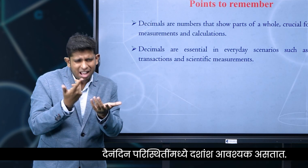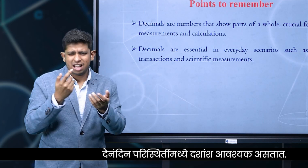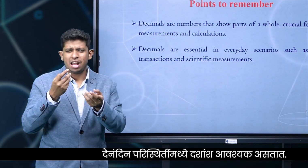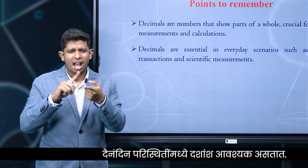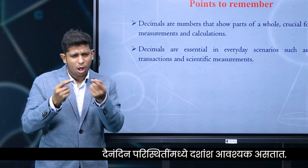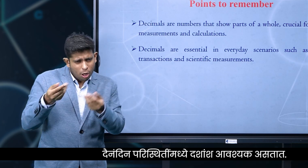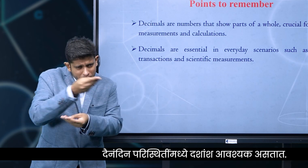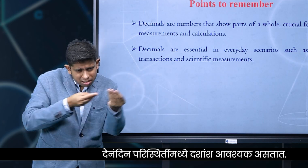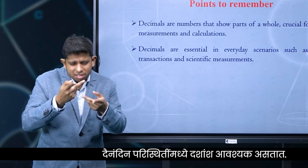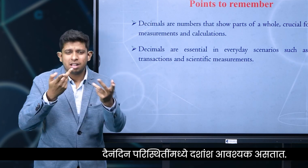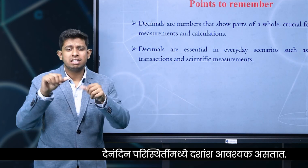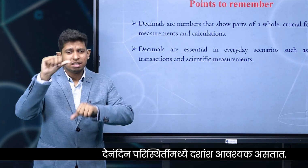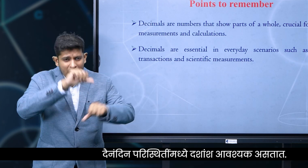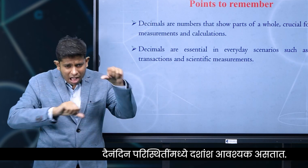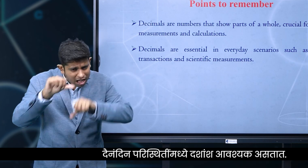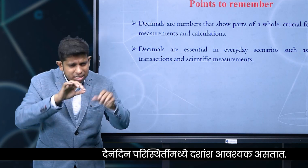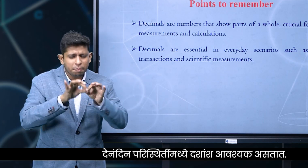दैनंदिन परिस्थितीमध्ये दशांश आवश्यक असतात.